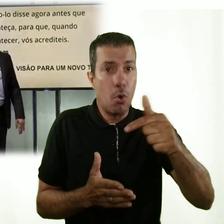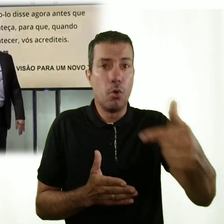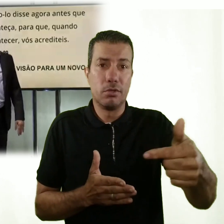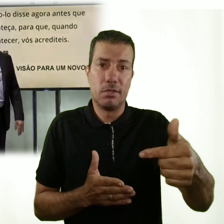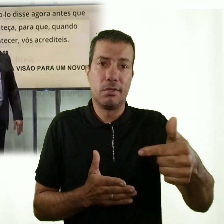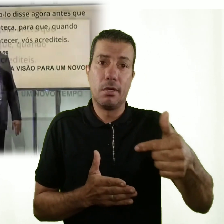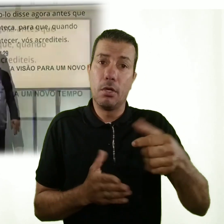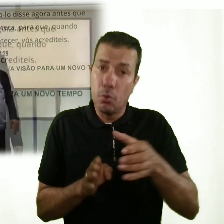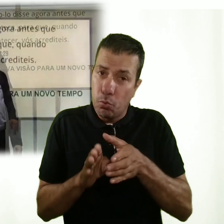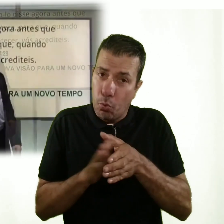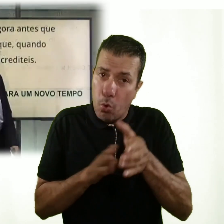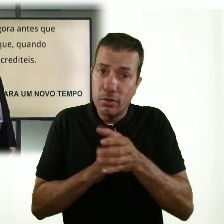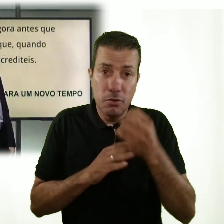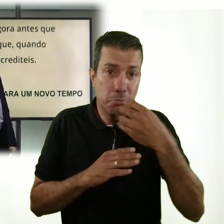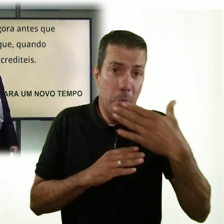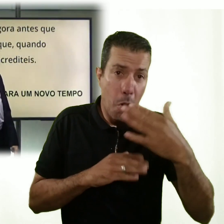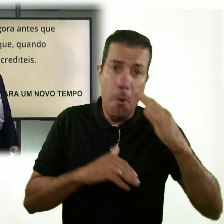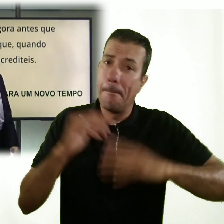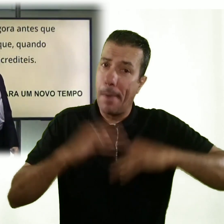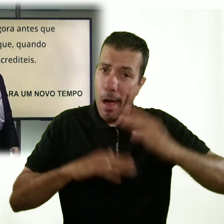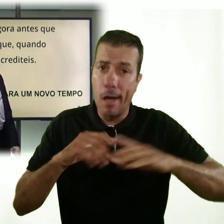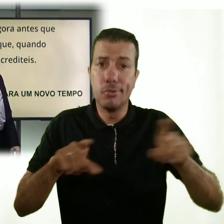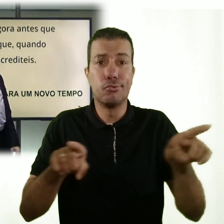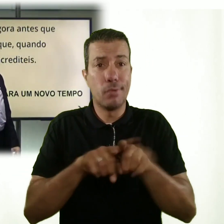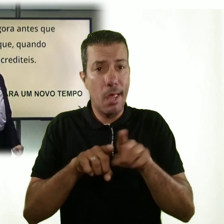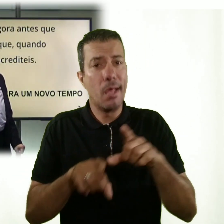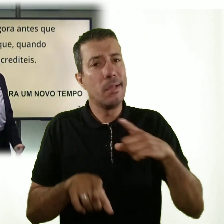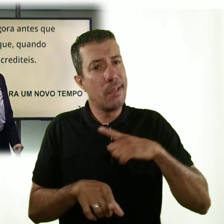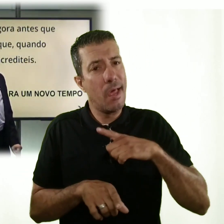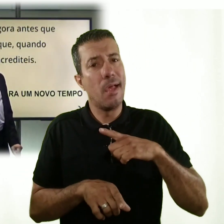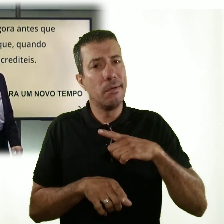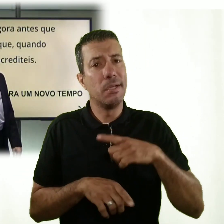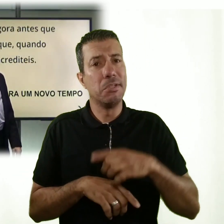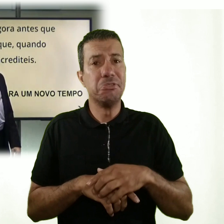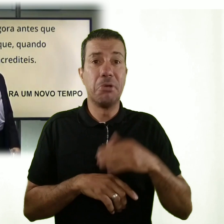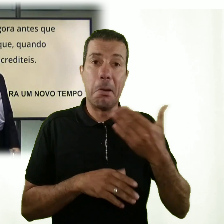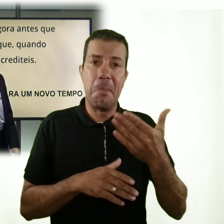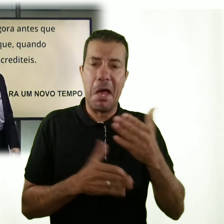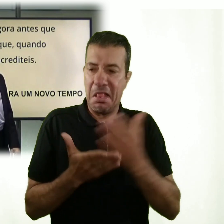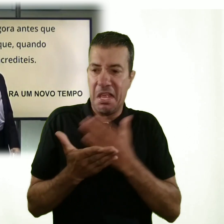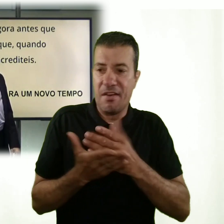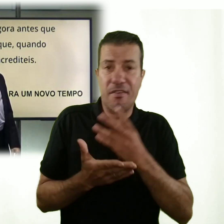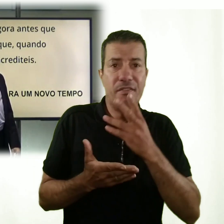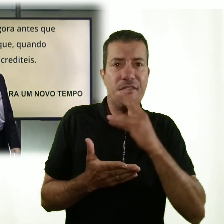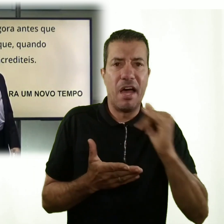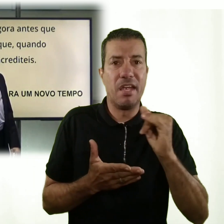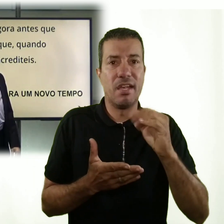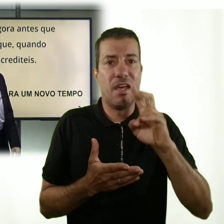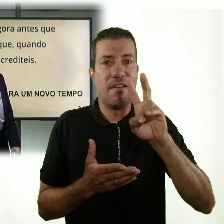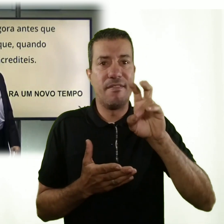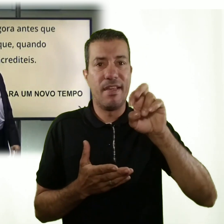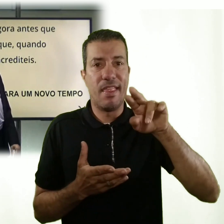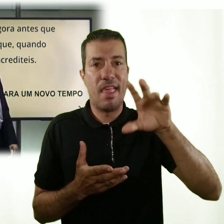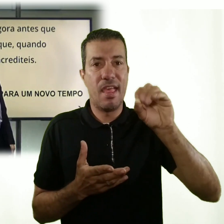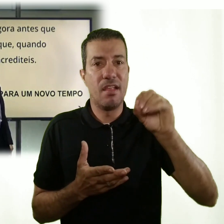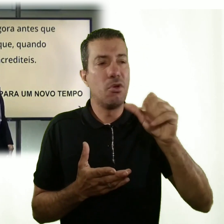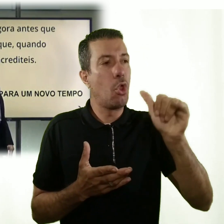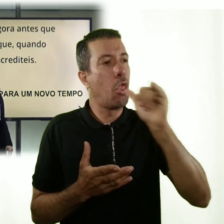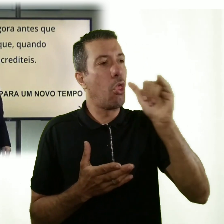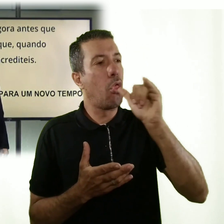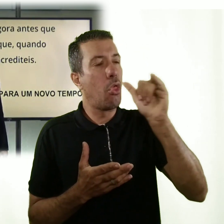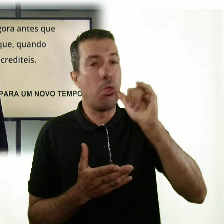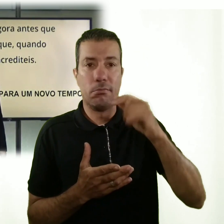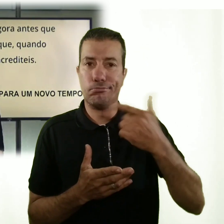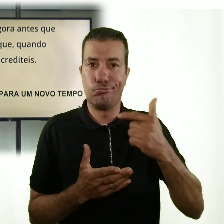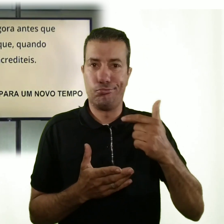bons e práticos. Todos têm. Nenhum livro lá vai mandar você tomar veneno. Tá? Nenhum